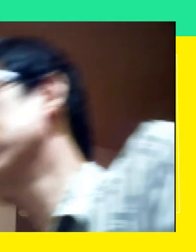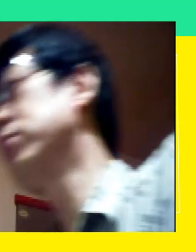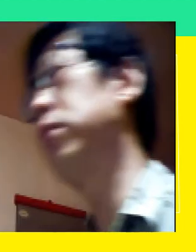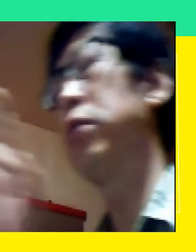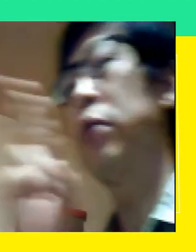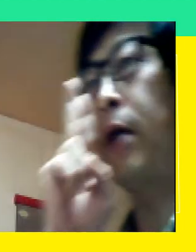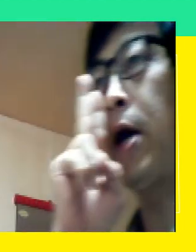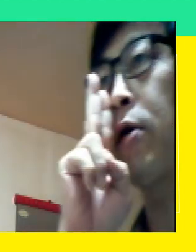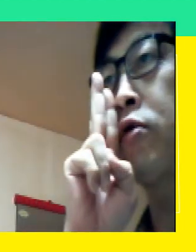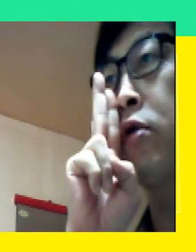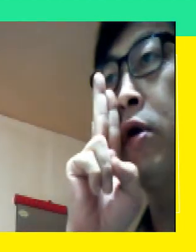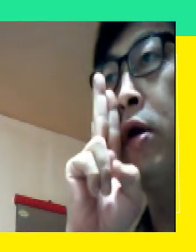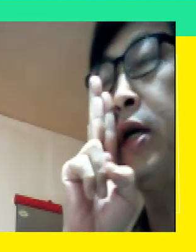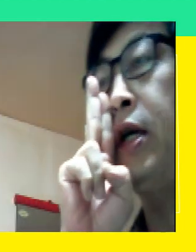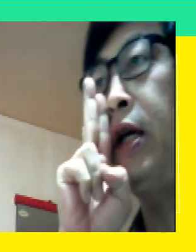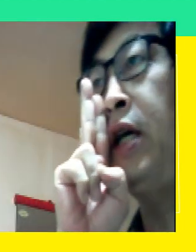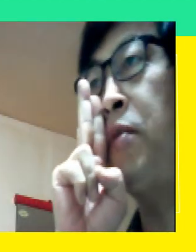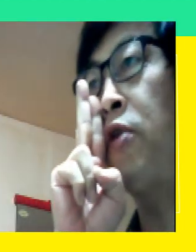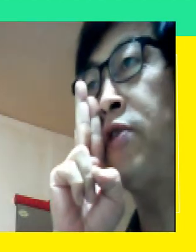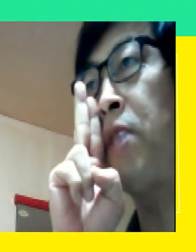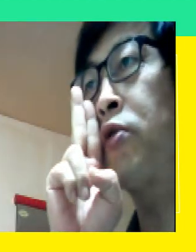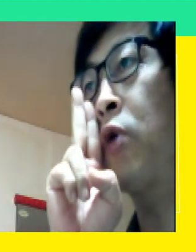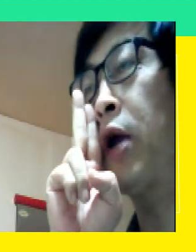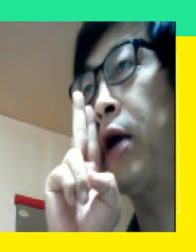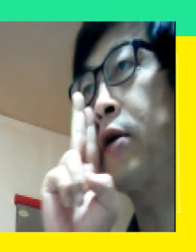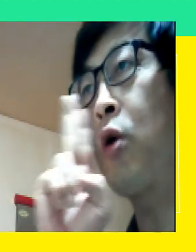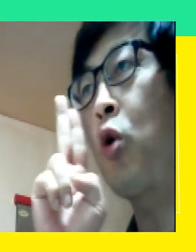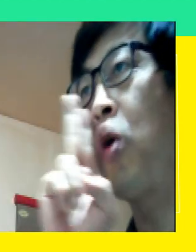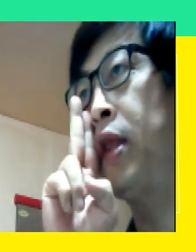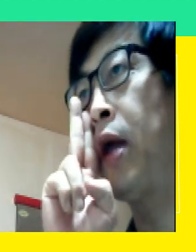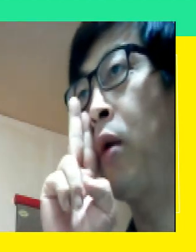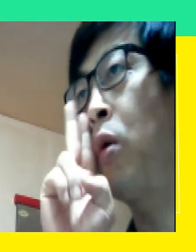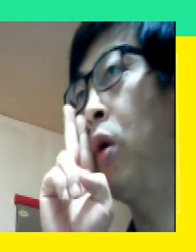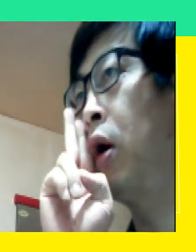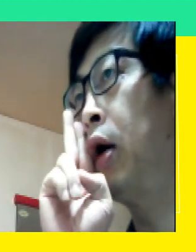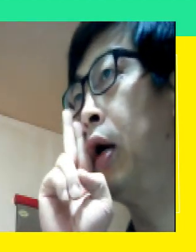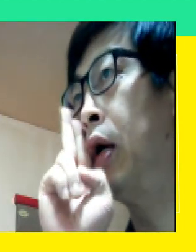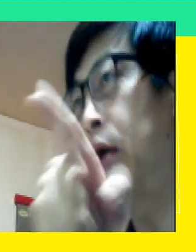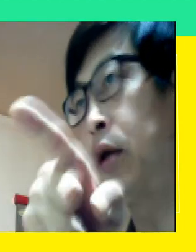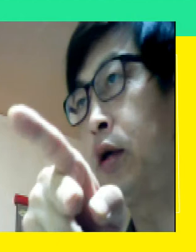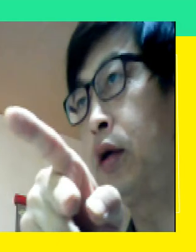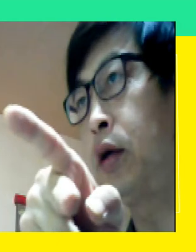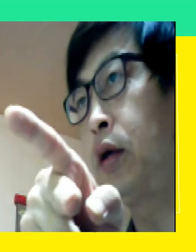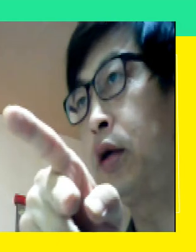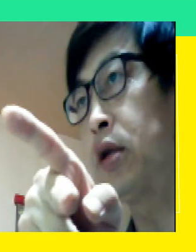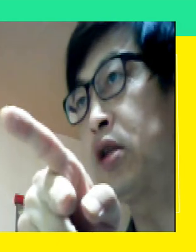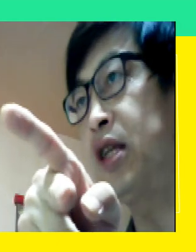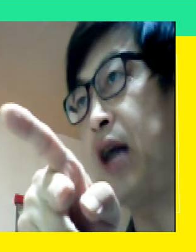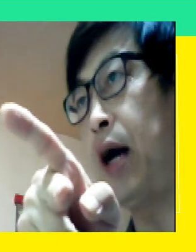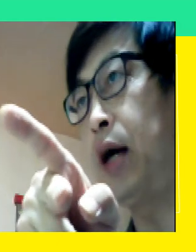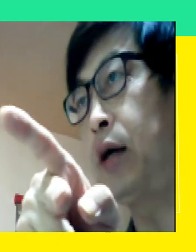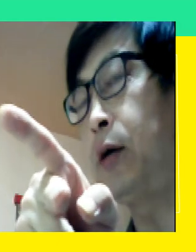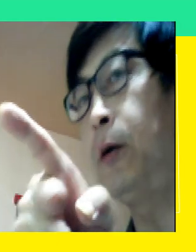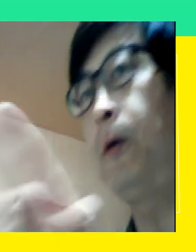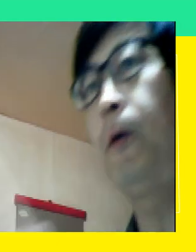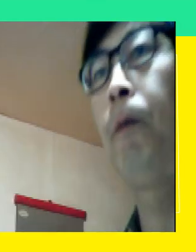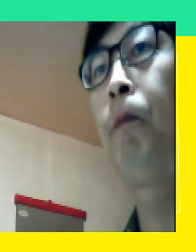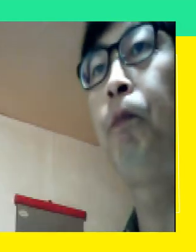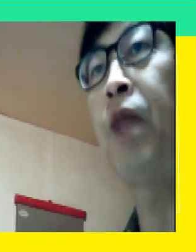맞죠 이렇게 하고 2번 3번 손가락을 코 옆에 대고 틀리다